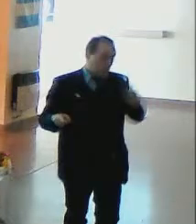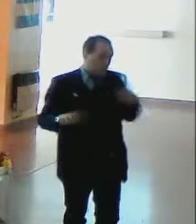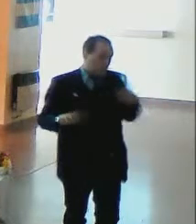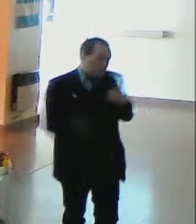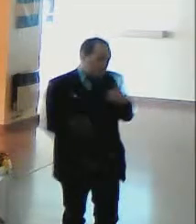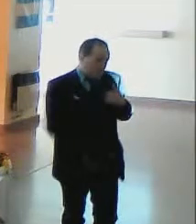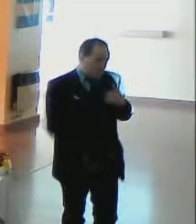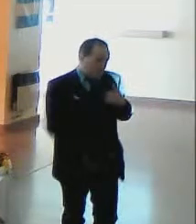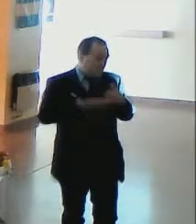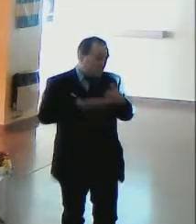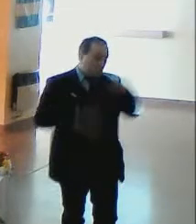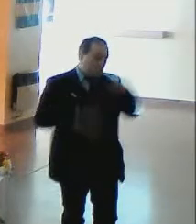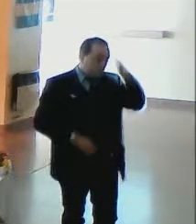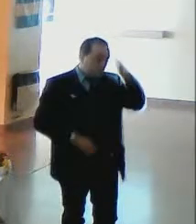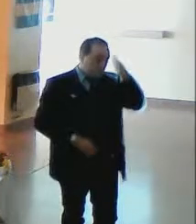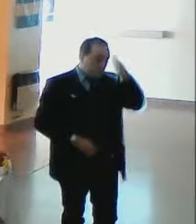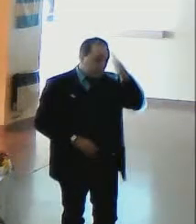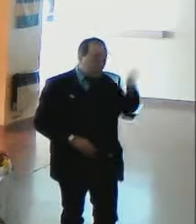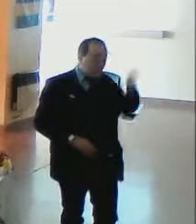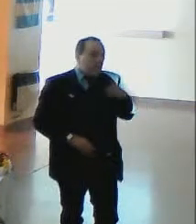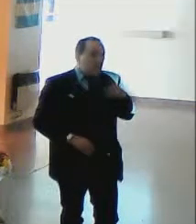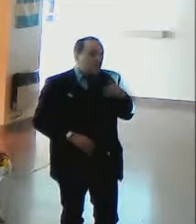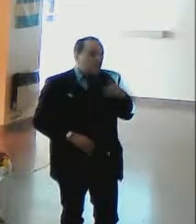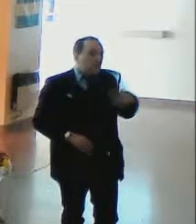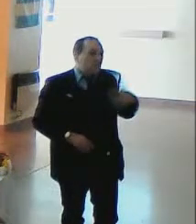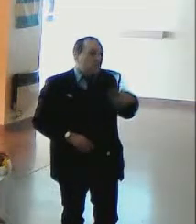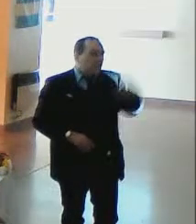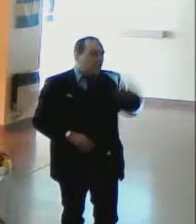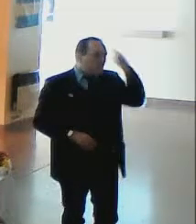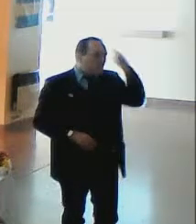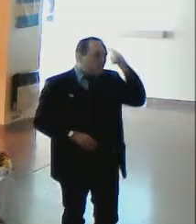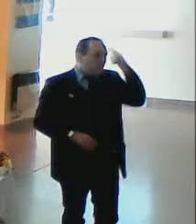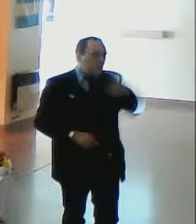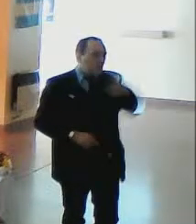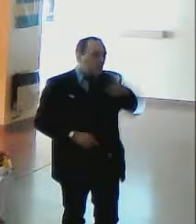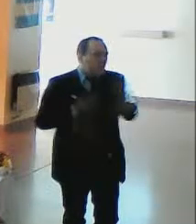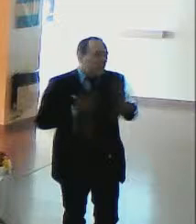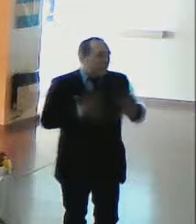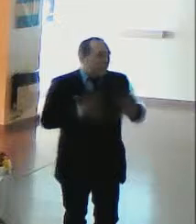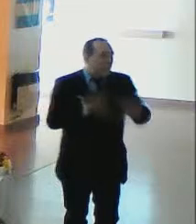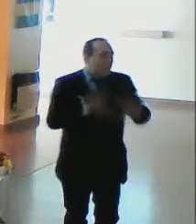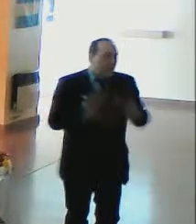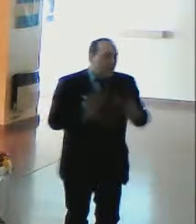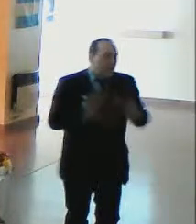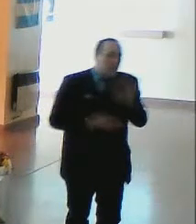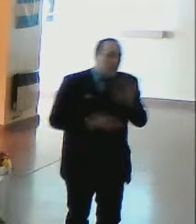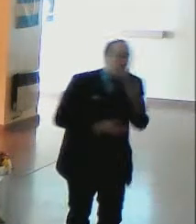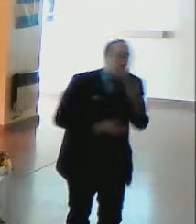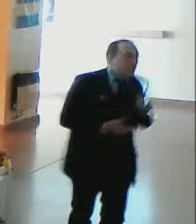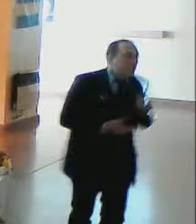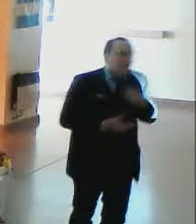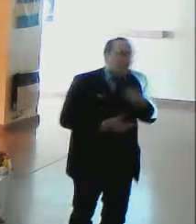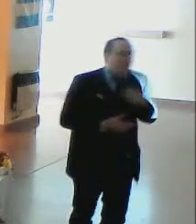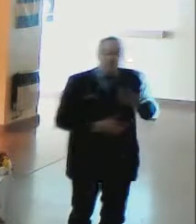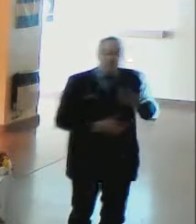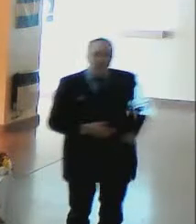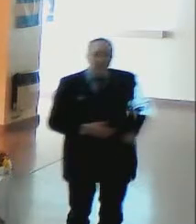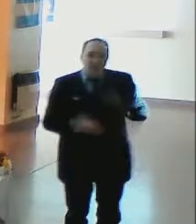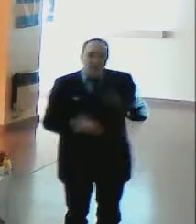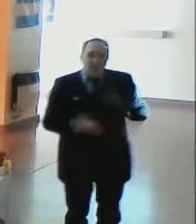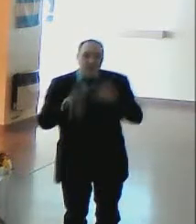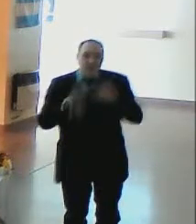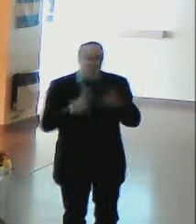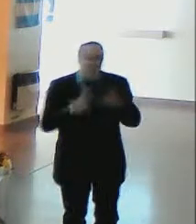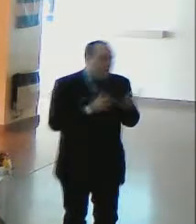sordos, que no son chicos enfermos mentales, pero o son autistas, dicen autistas y son chicos sordos,